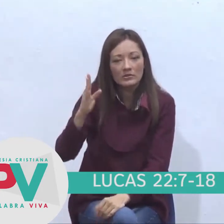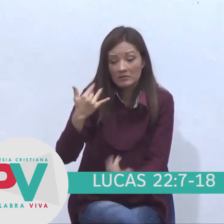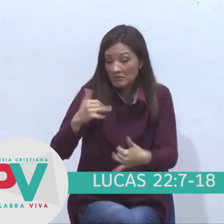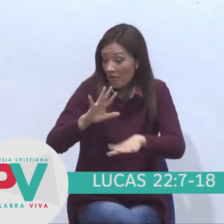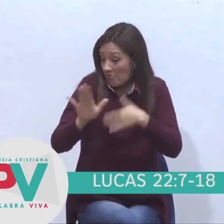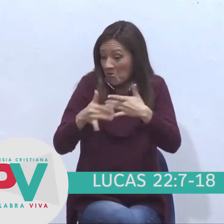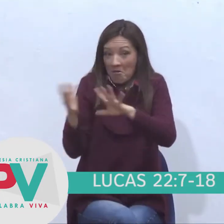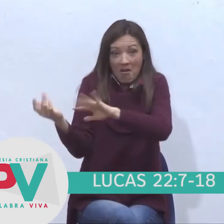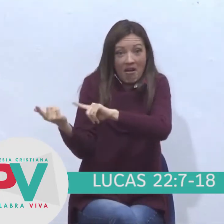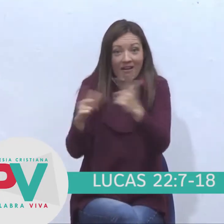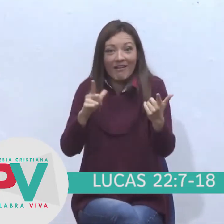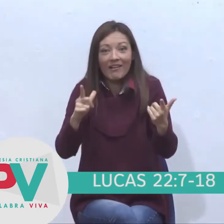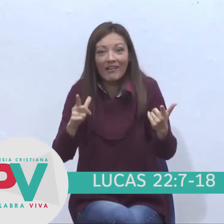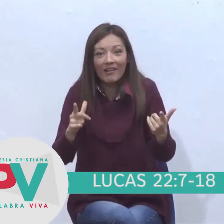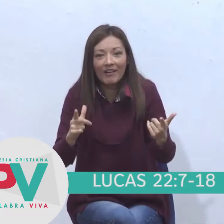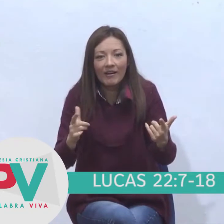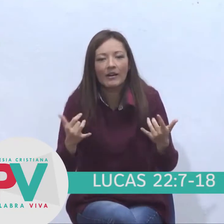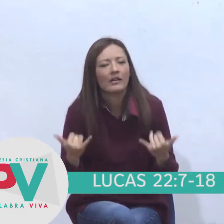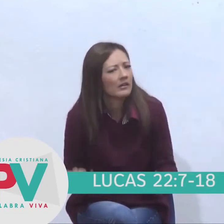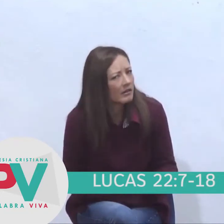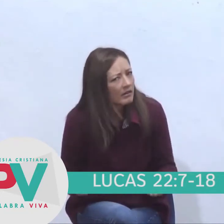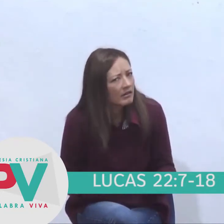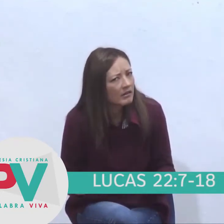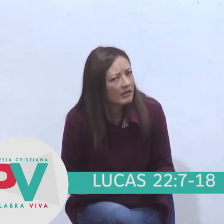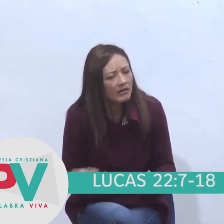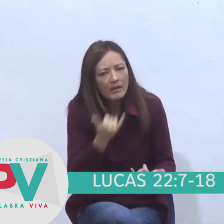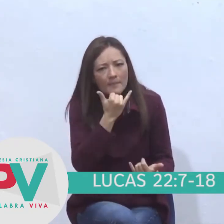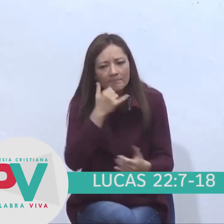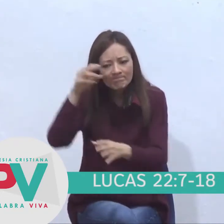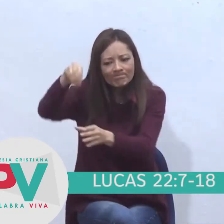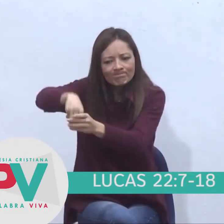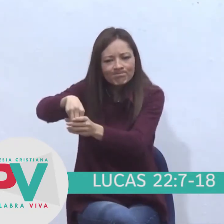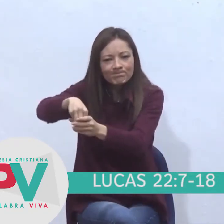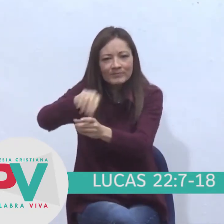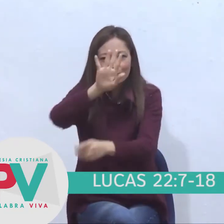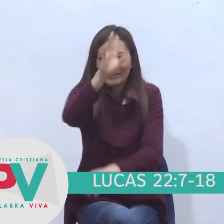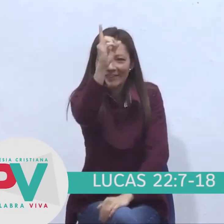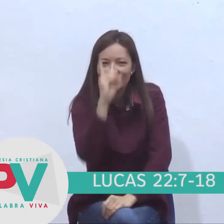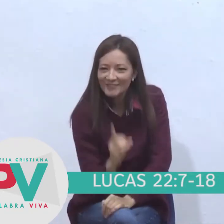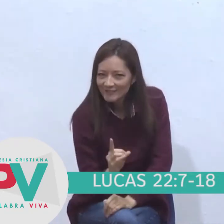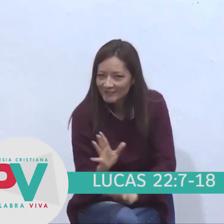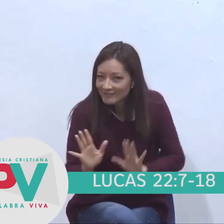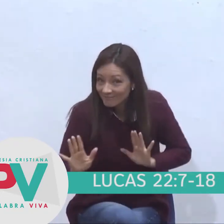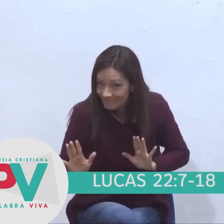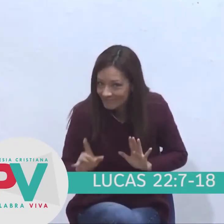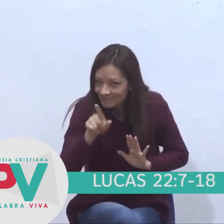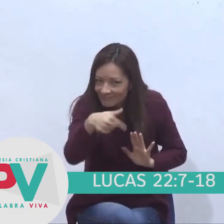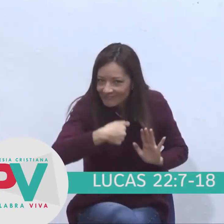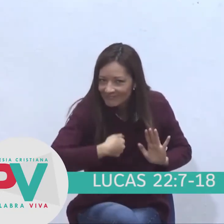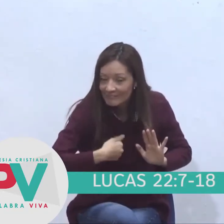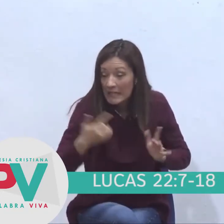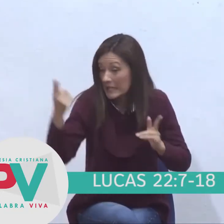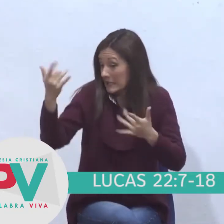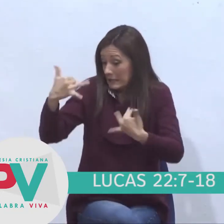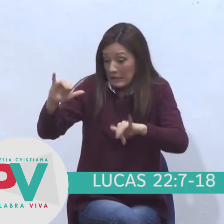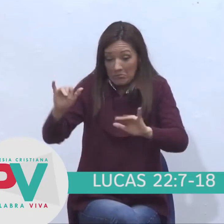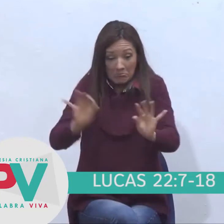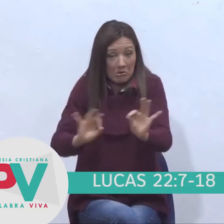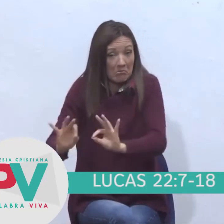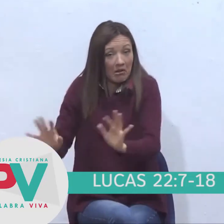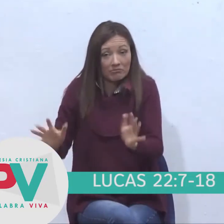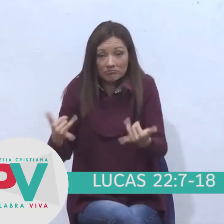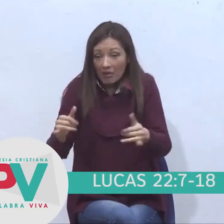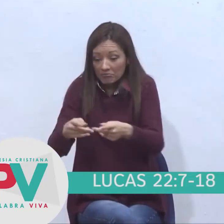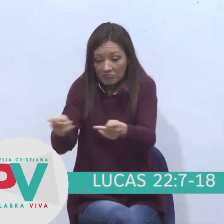está preparado. Ahora bien, lo que pase ahí dentro depende de usted y de mí. Ya Él preparó todo, el